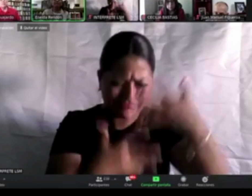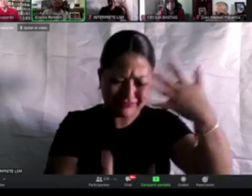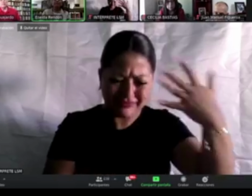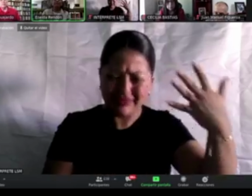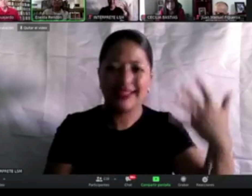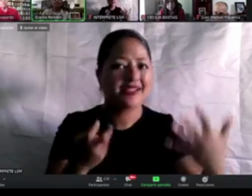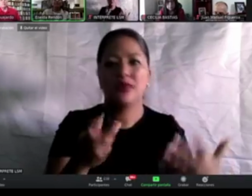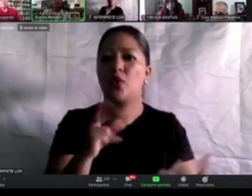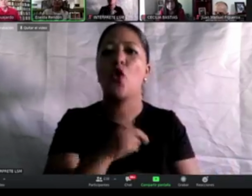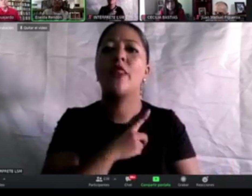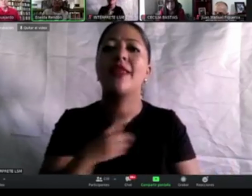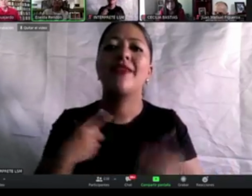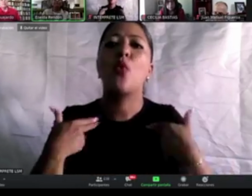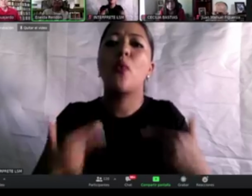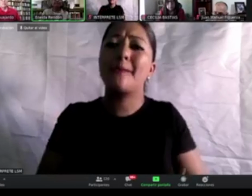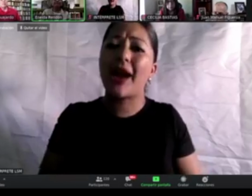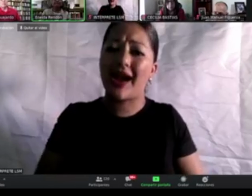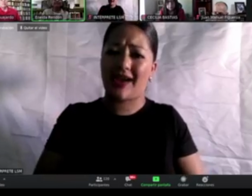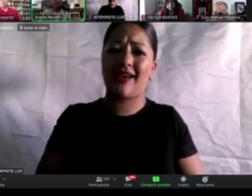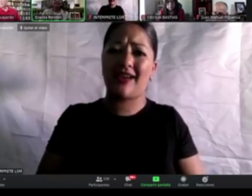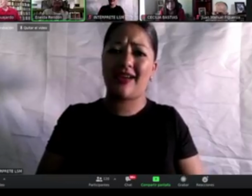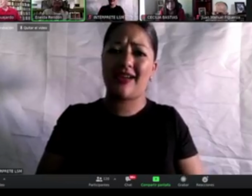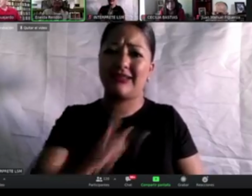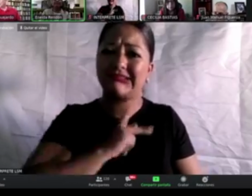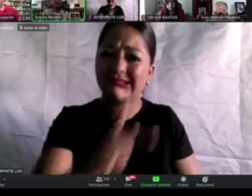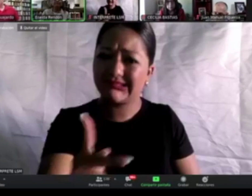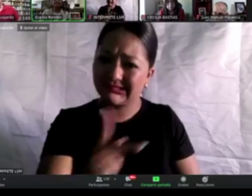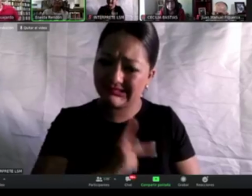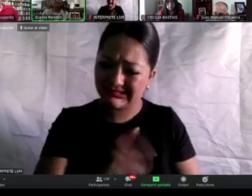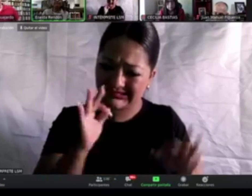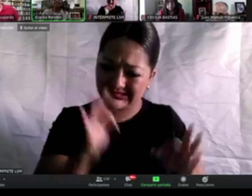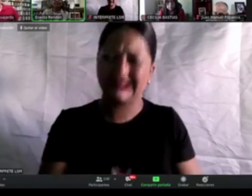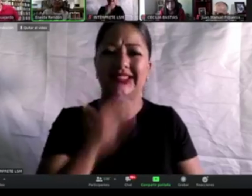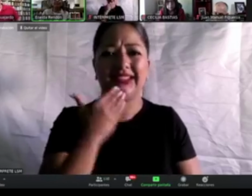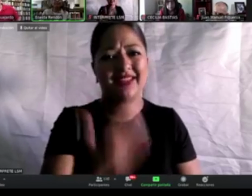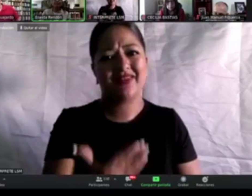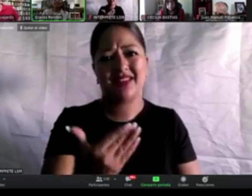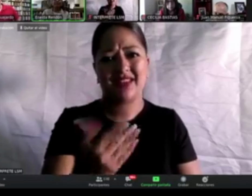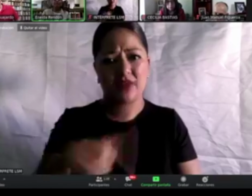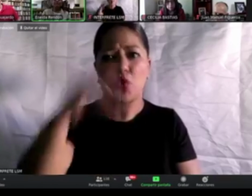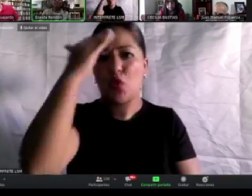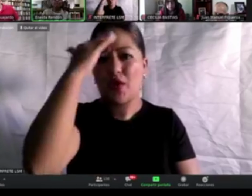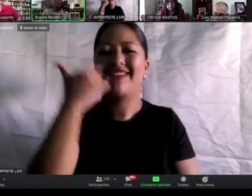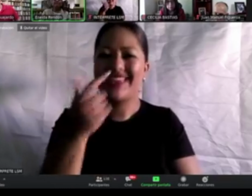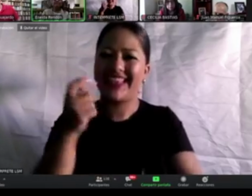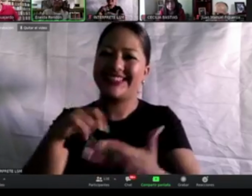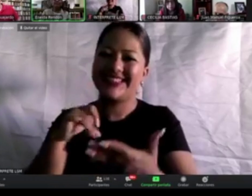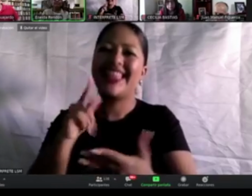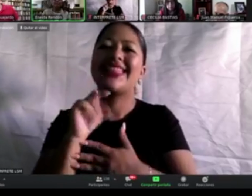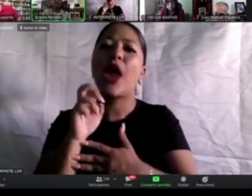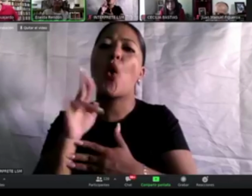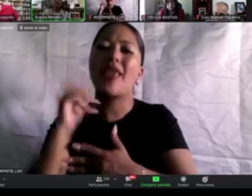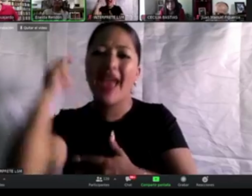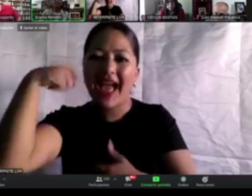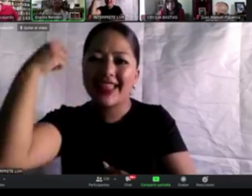porque es muy necesaria y es bueno conocer la teoría pero es muy necesario